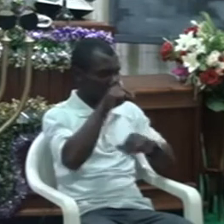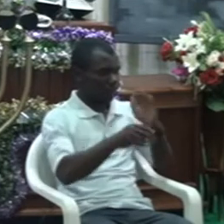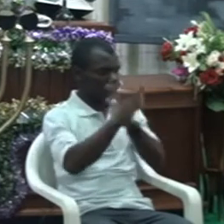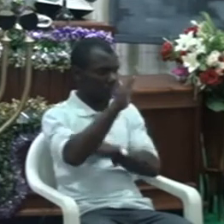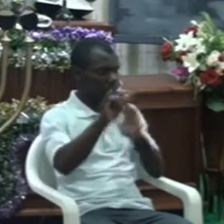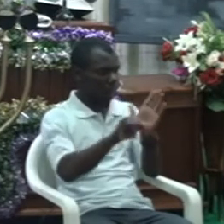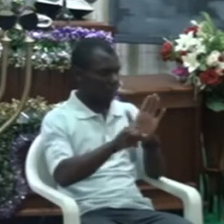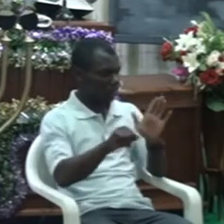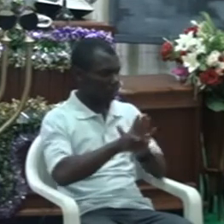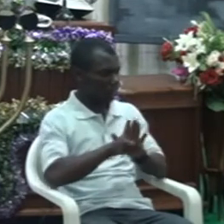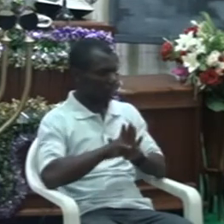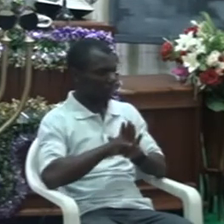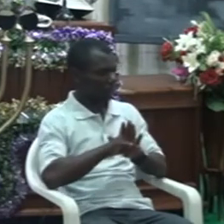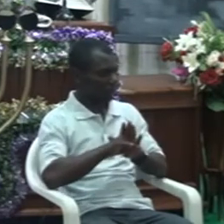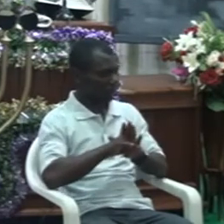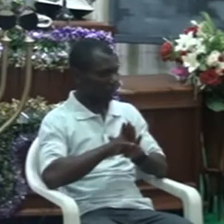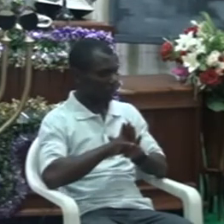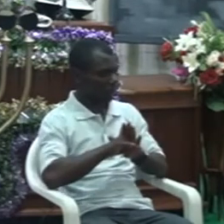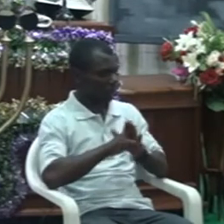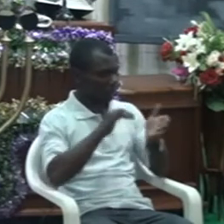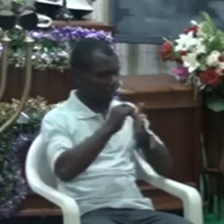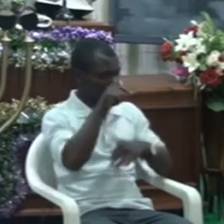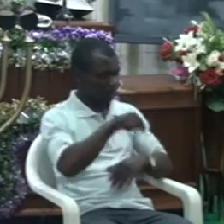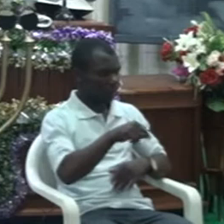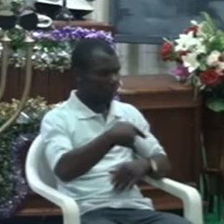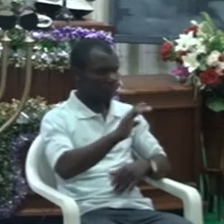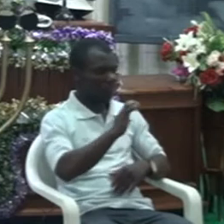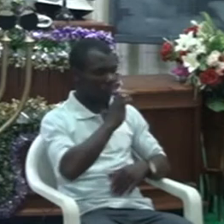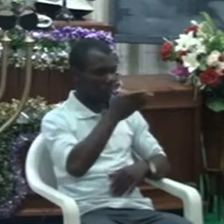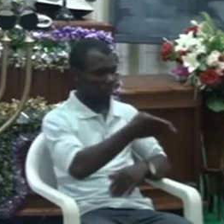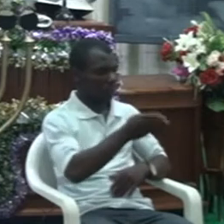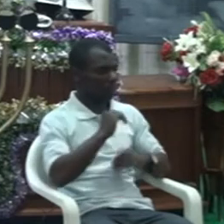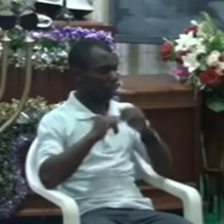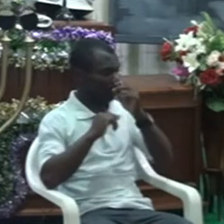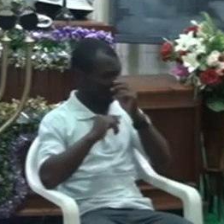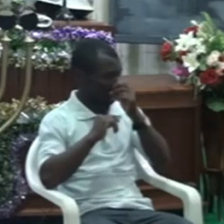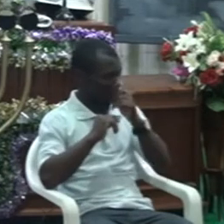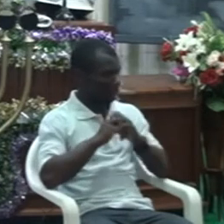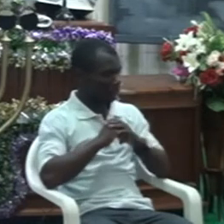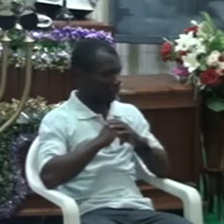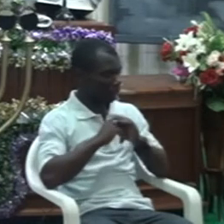cœurs. Ce que Dieu interdit. Tout comme c'est là-dedans que nous sommes.